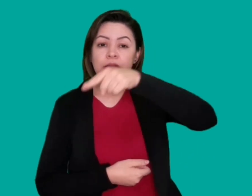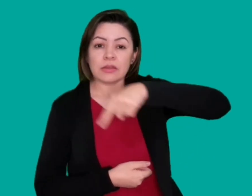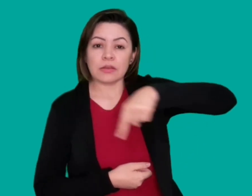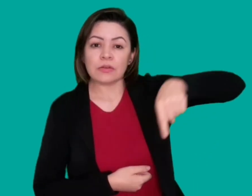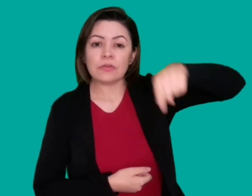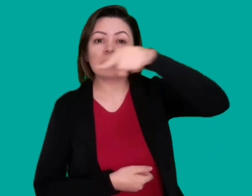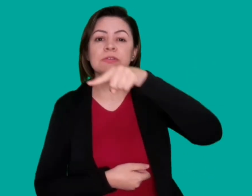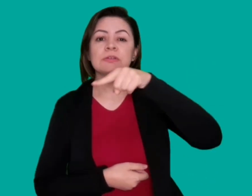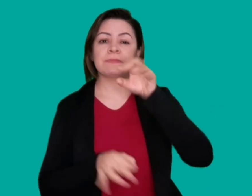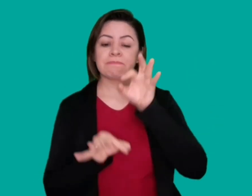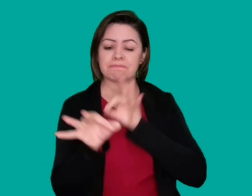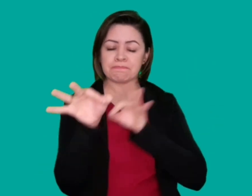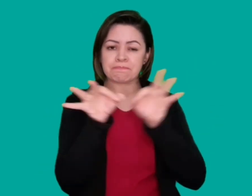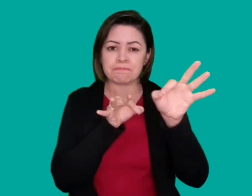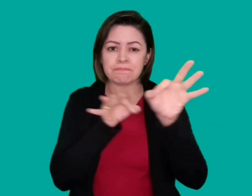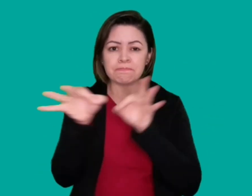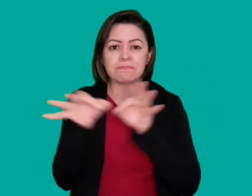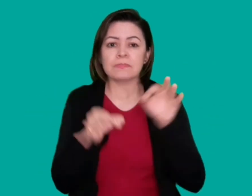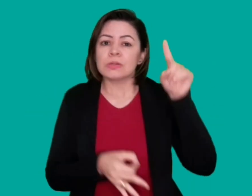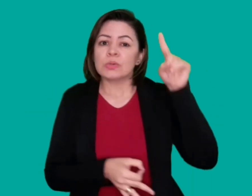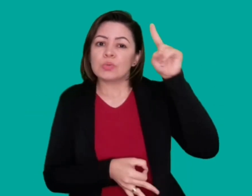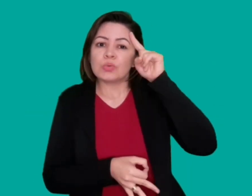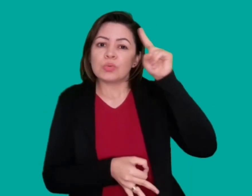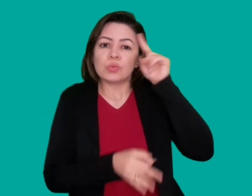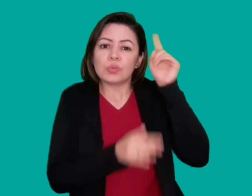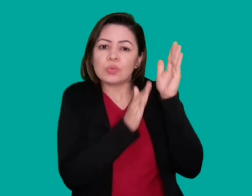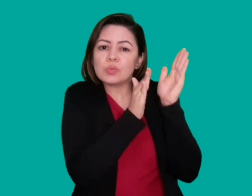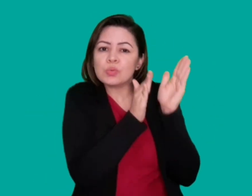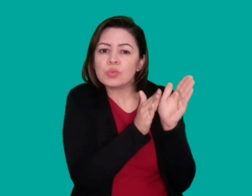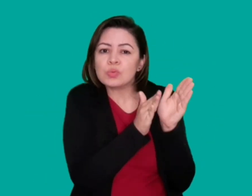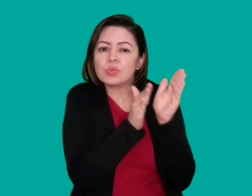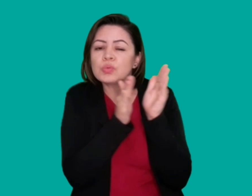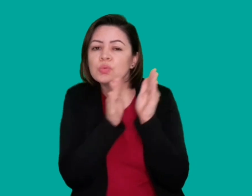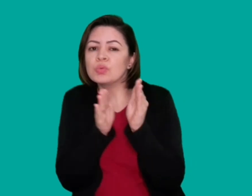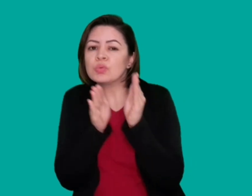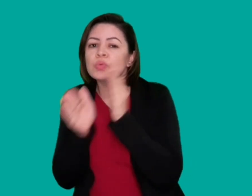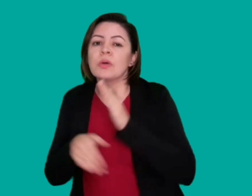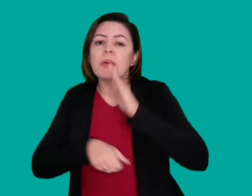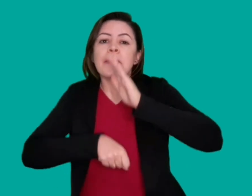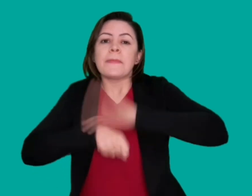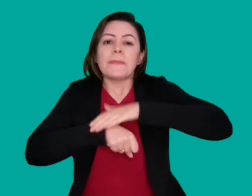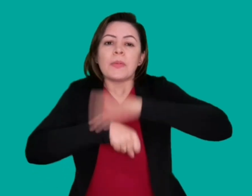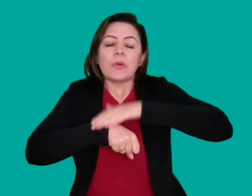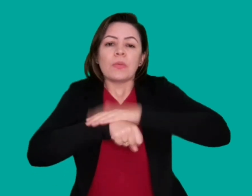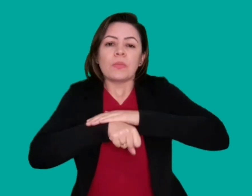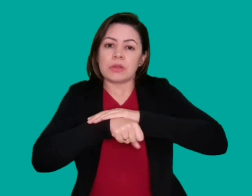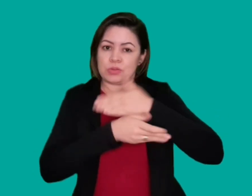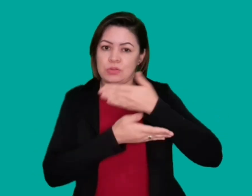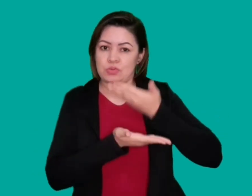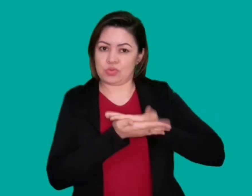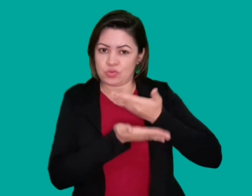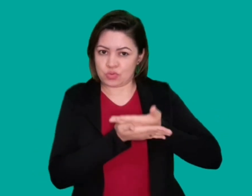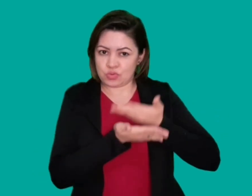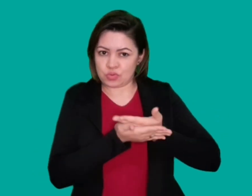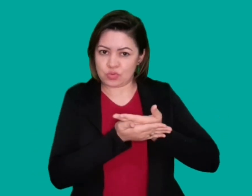tempo bom então é importante para que você para que você tem conta desses estudos né